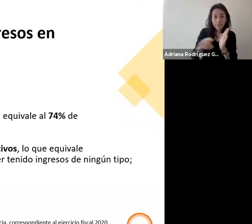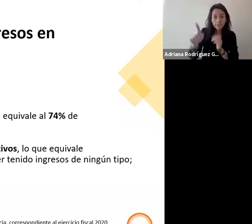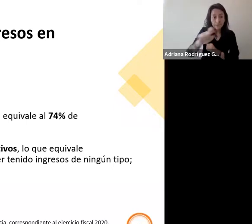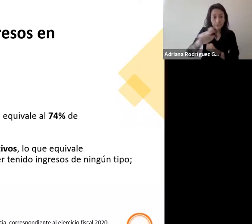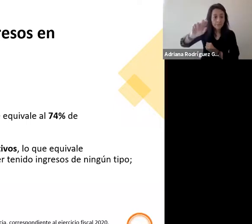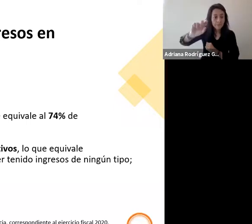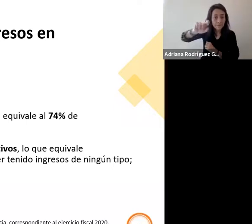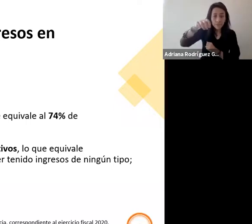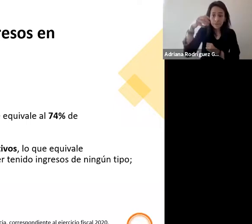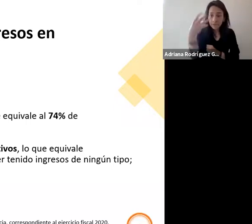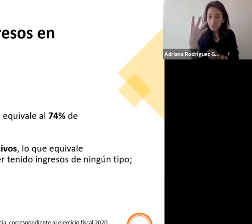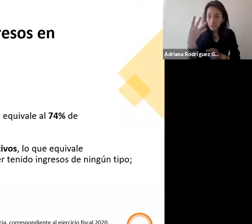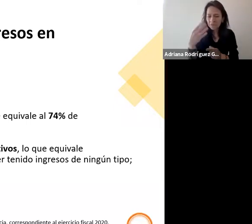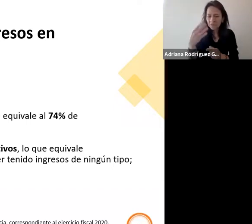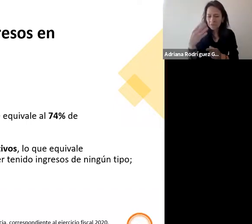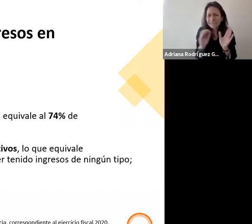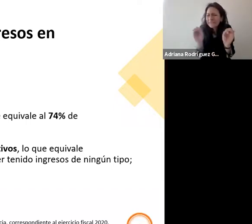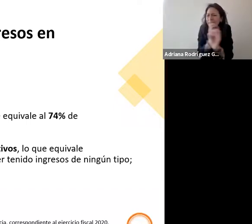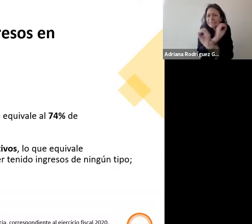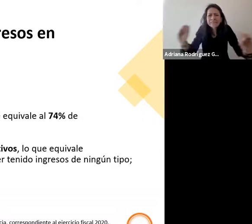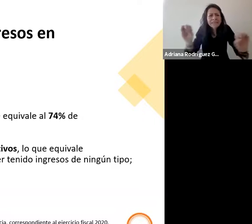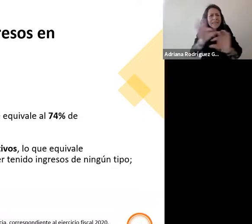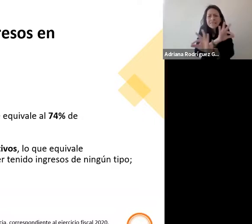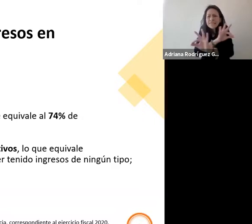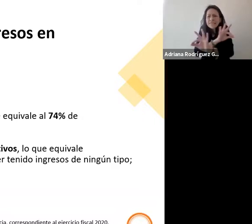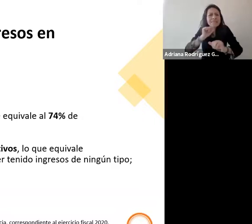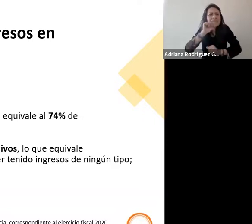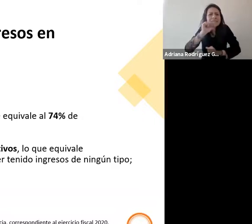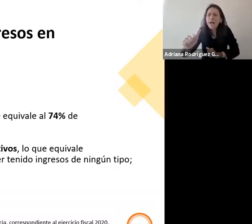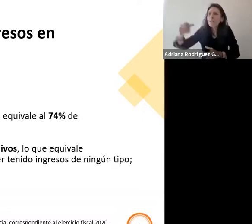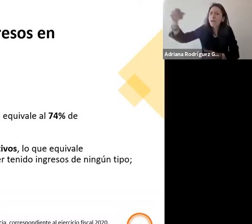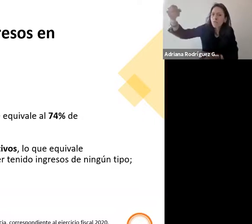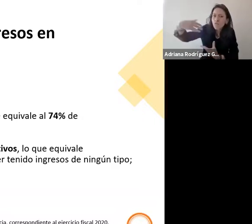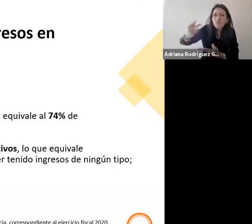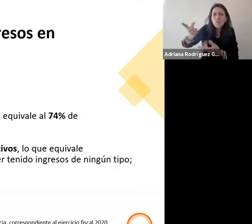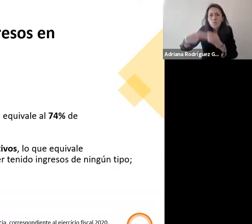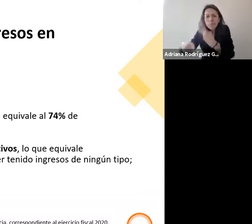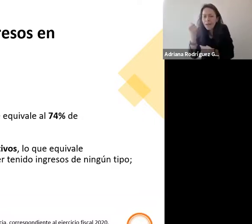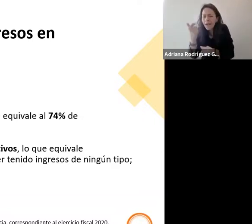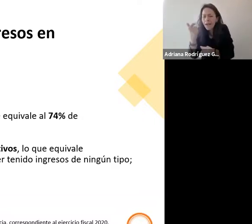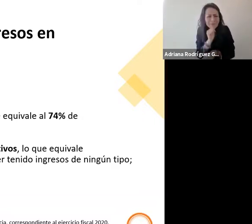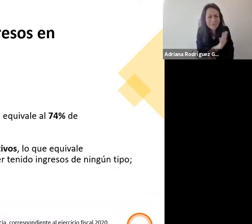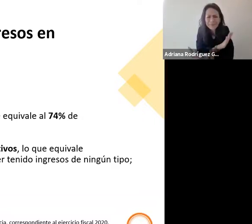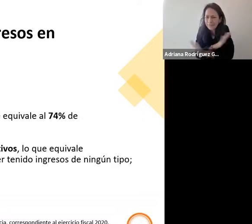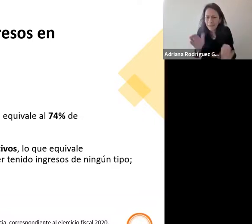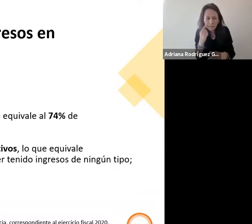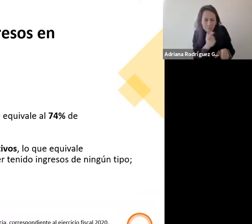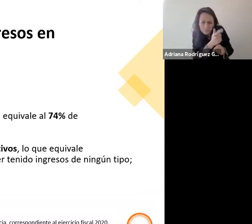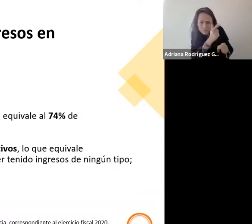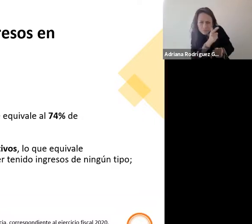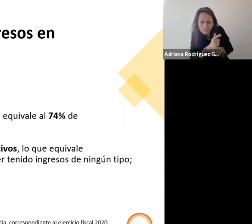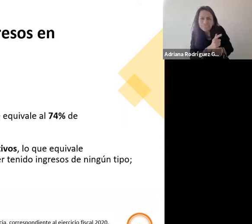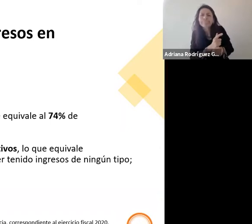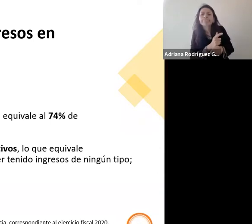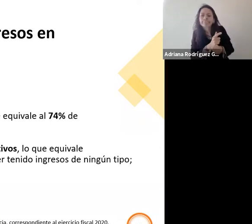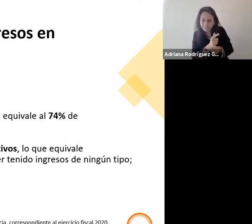tenido ingresos de ningún tipo. Esto en primer término, nos habla ya de que el